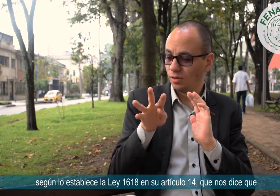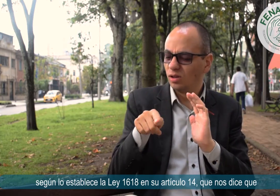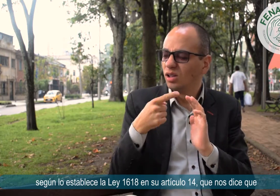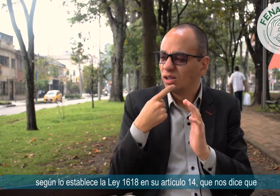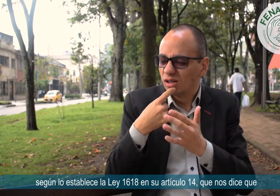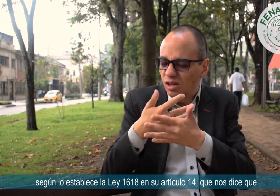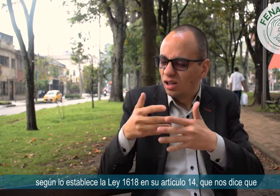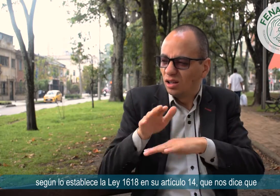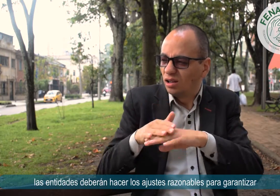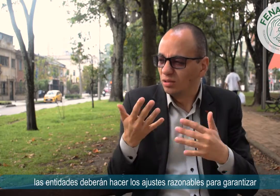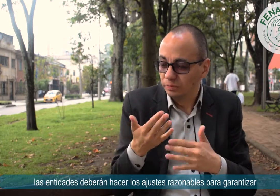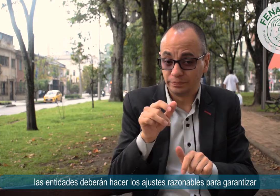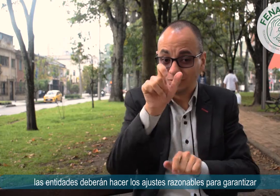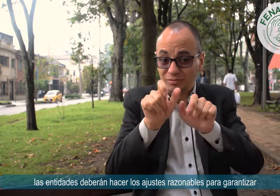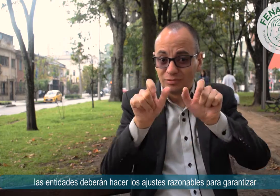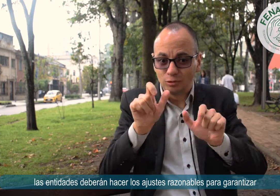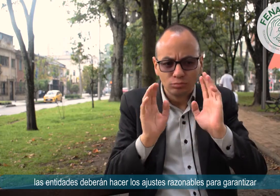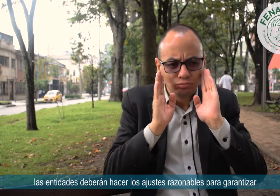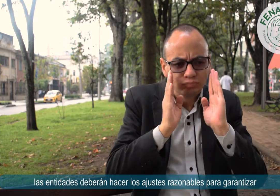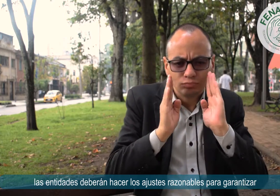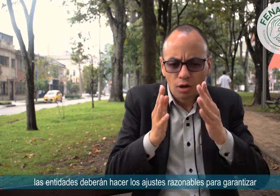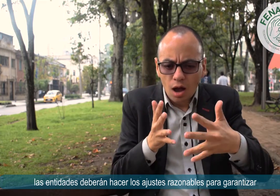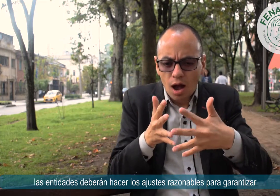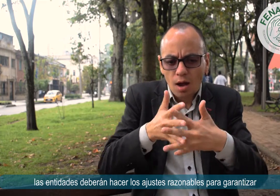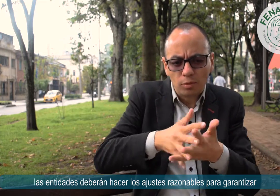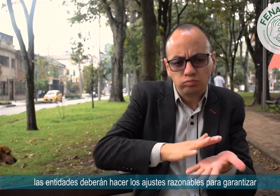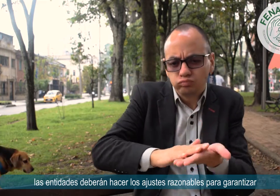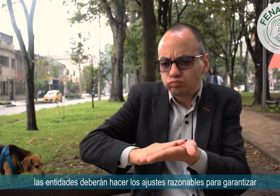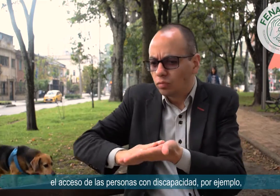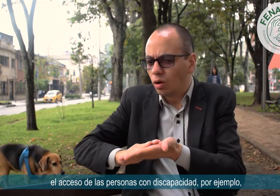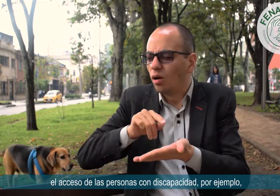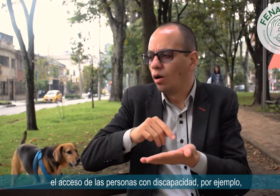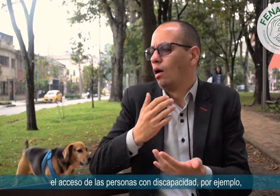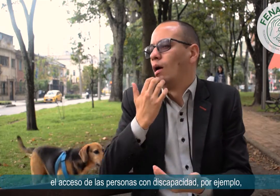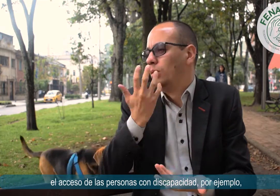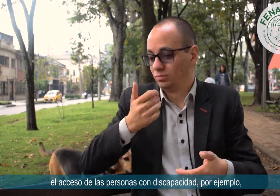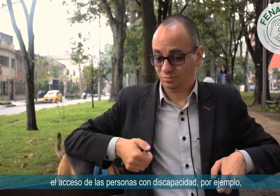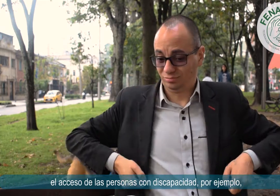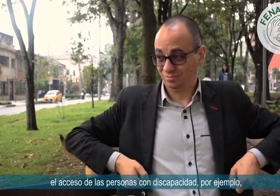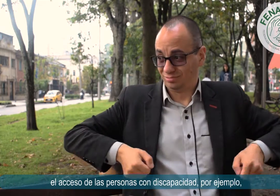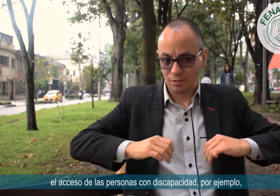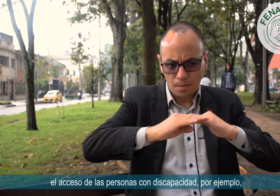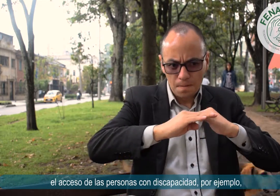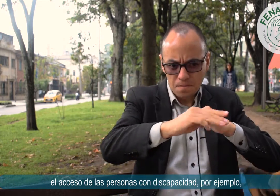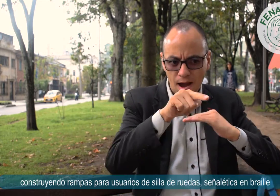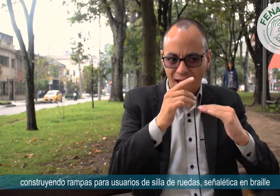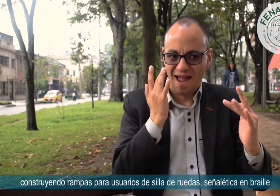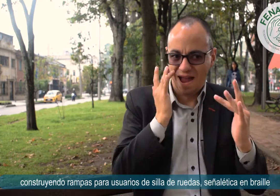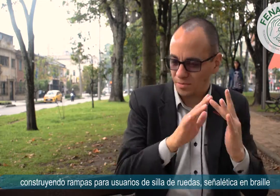Que nos dice que las entidades deberán hacer los ajustes razonables para garantizar el acceso De las personas con discapacidad Por